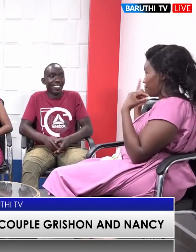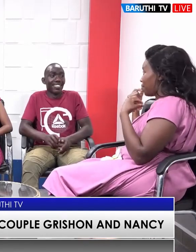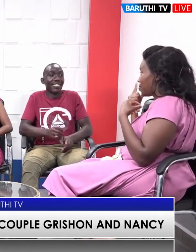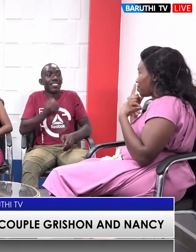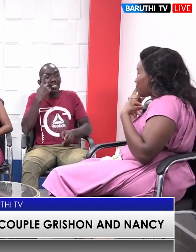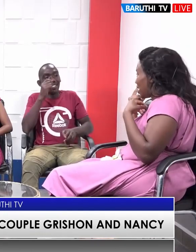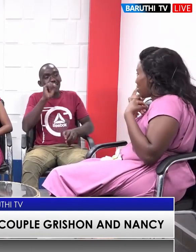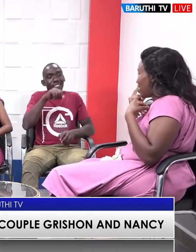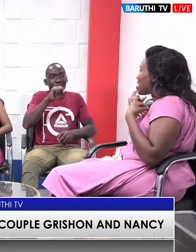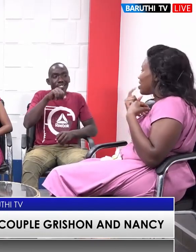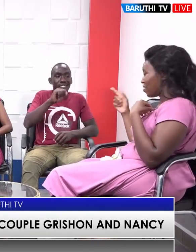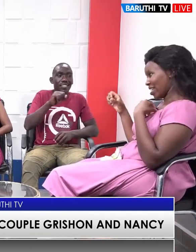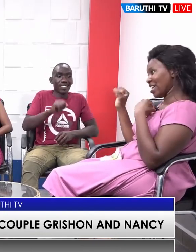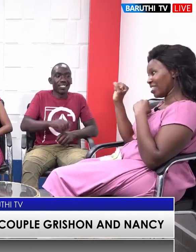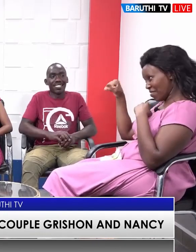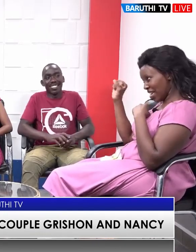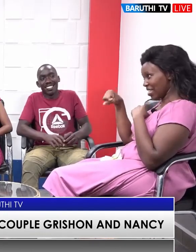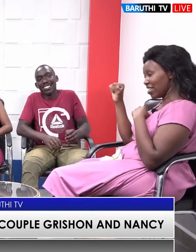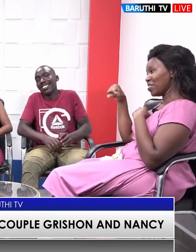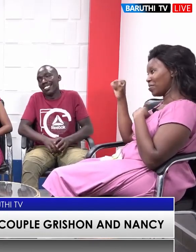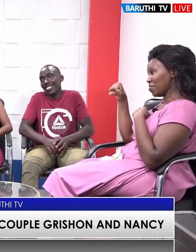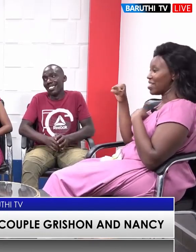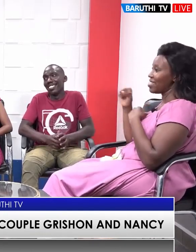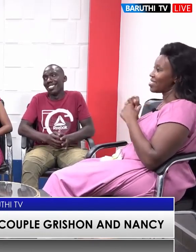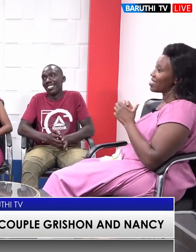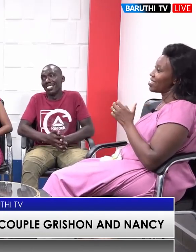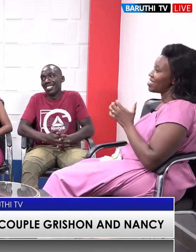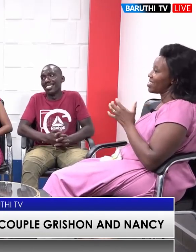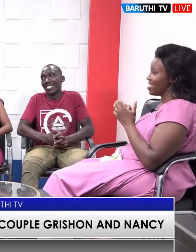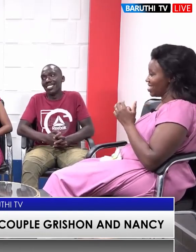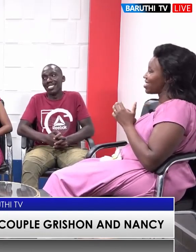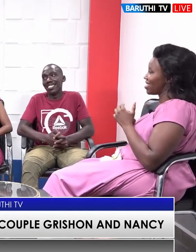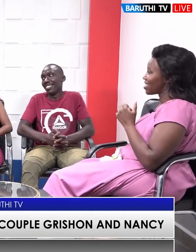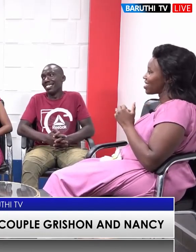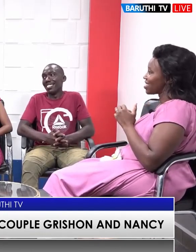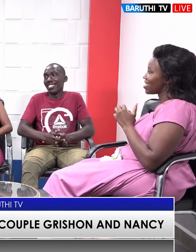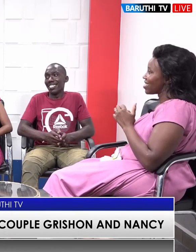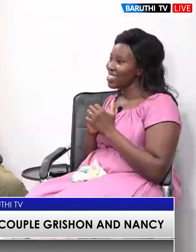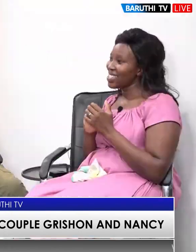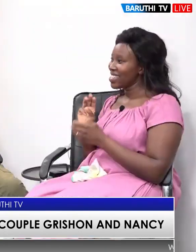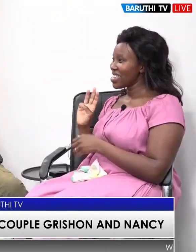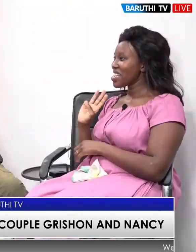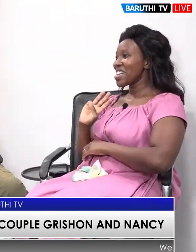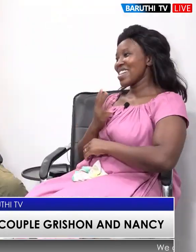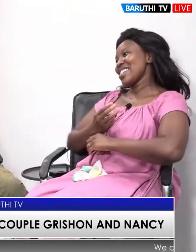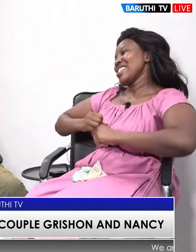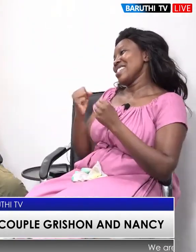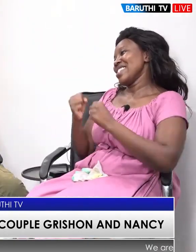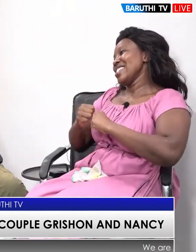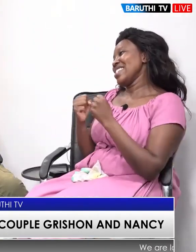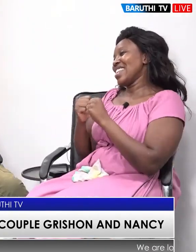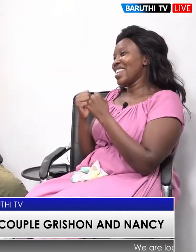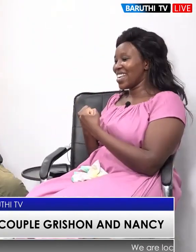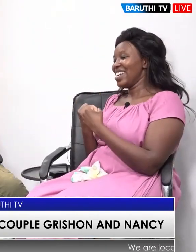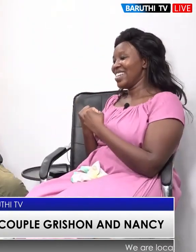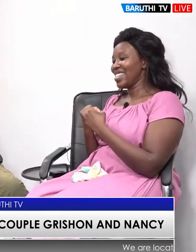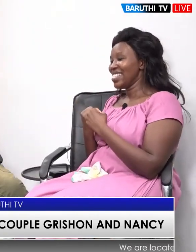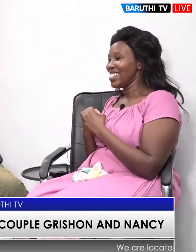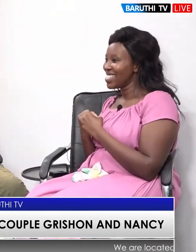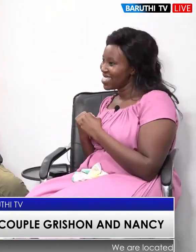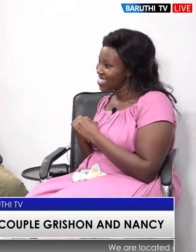watachukuliwa VIP wapelekwe kwa hoteli, na hoteli zitaweza ku manage. Hiyo experience na exposure is very important for them. Si